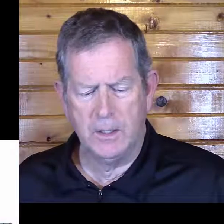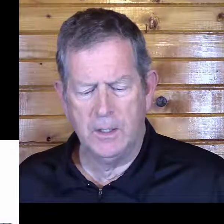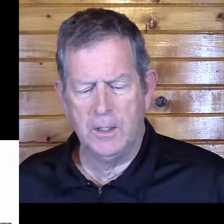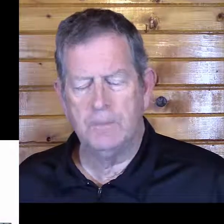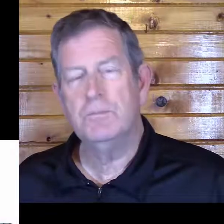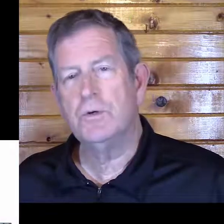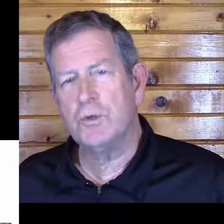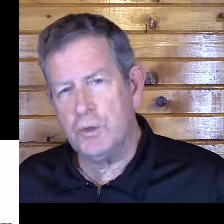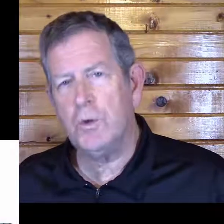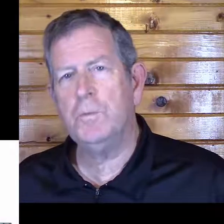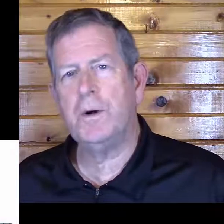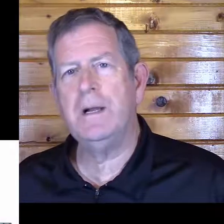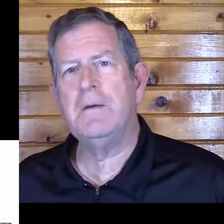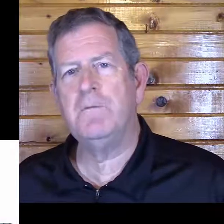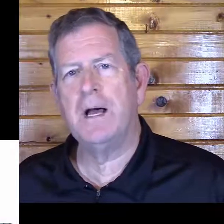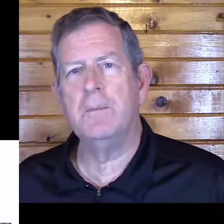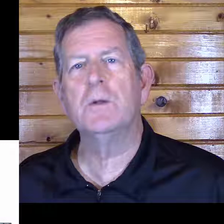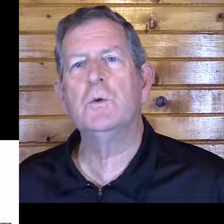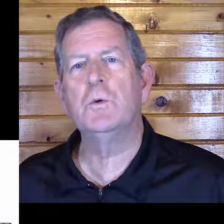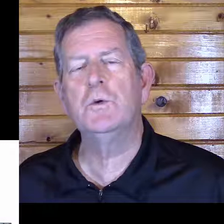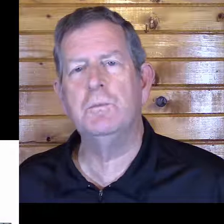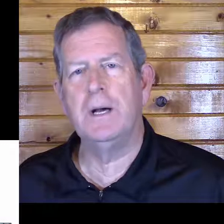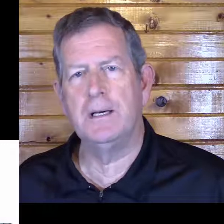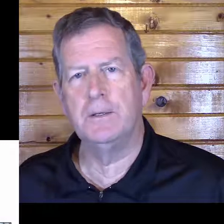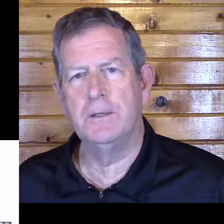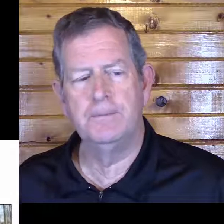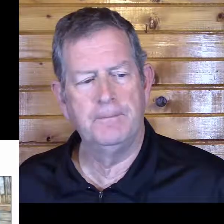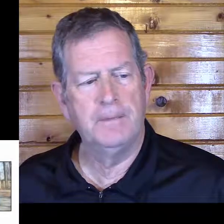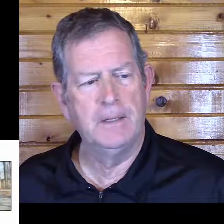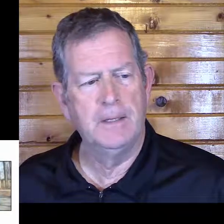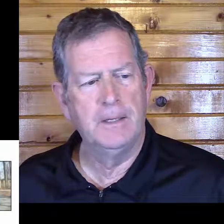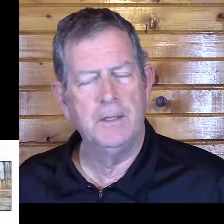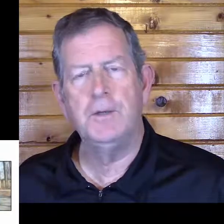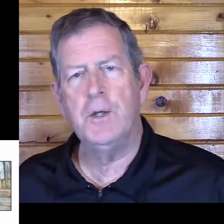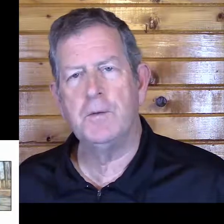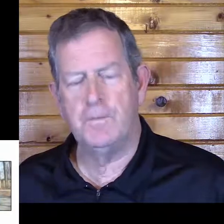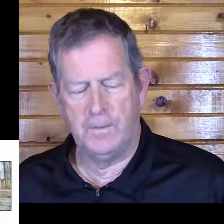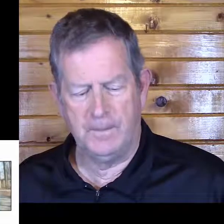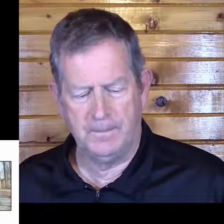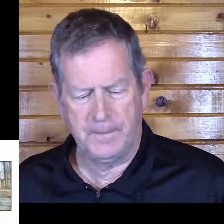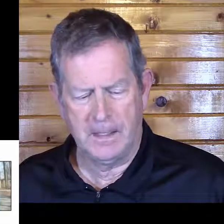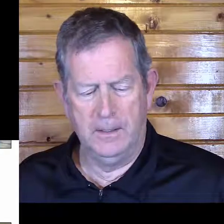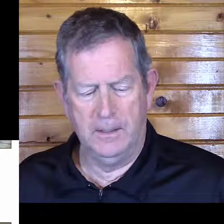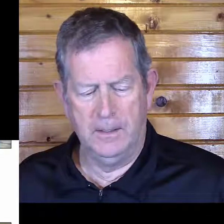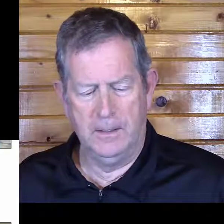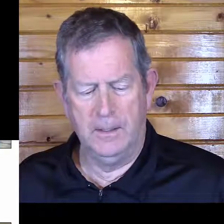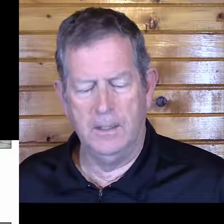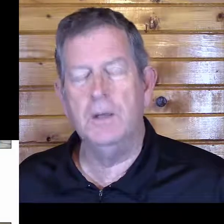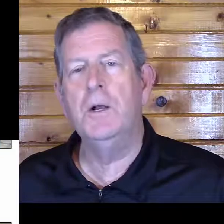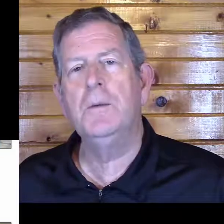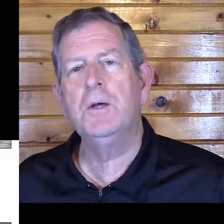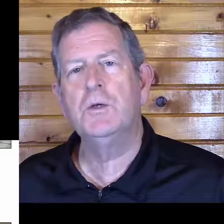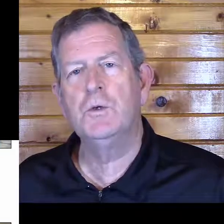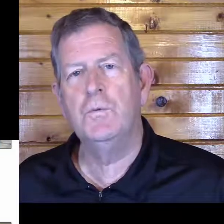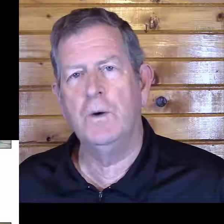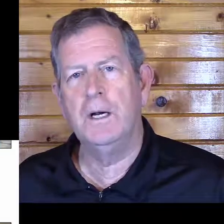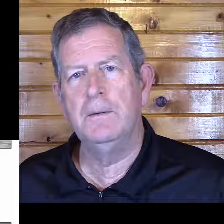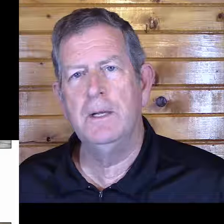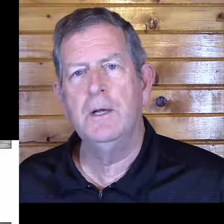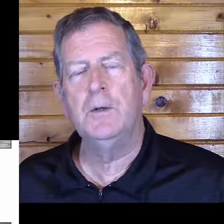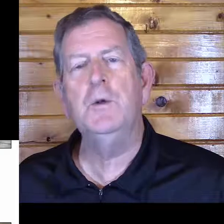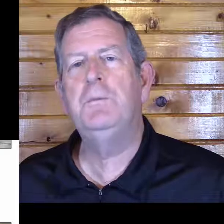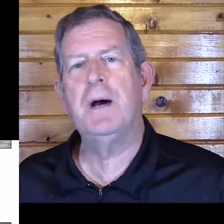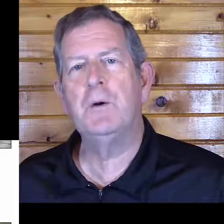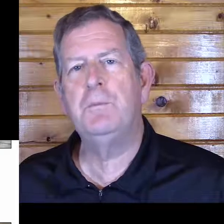8. Je comprends la femme dont tu parles. 9. L'homme que tu